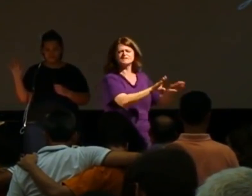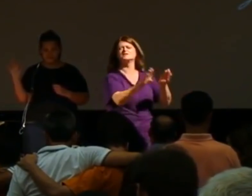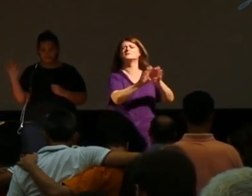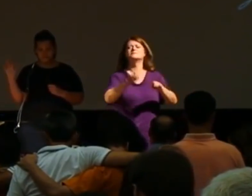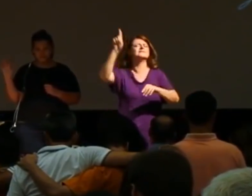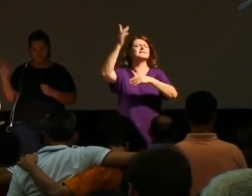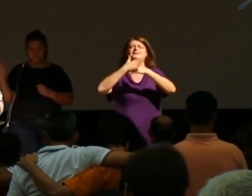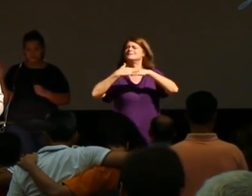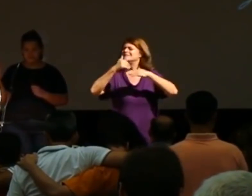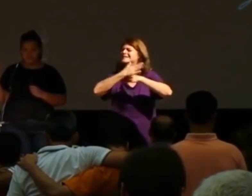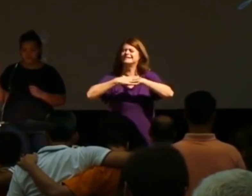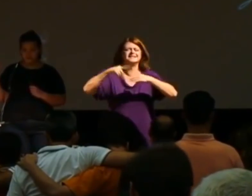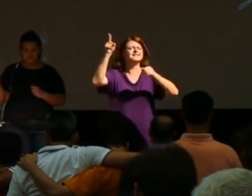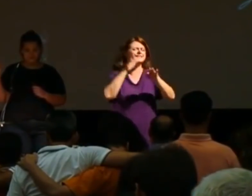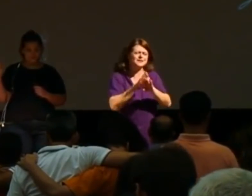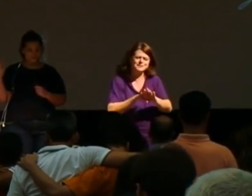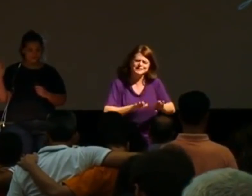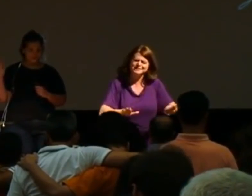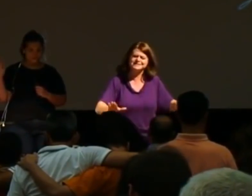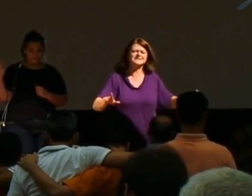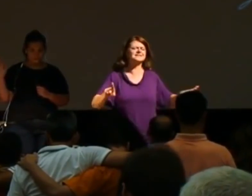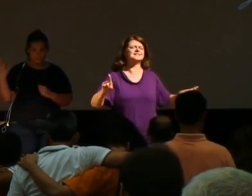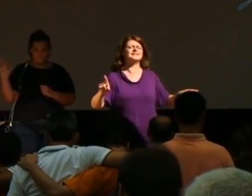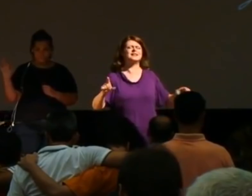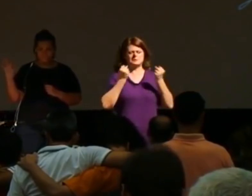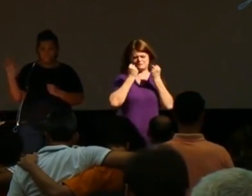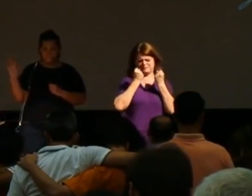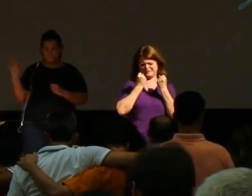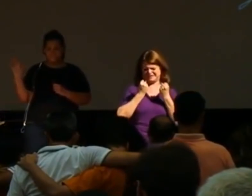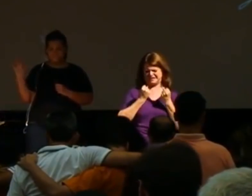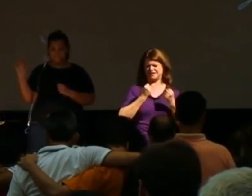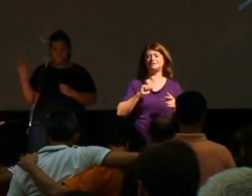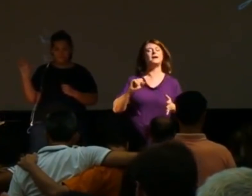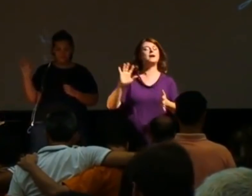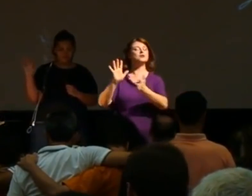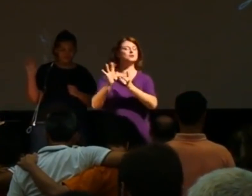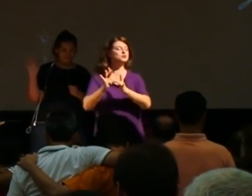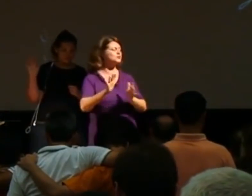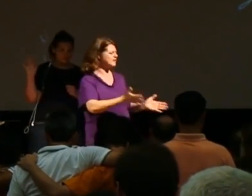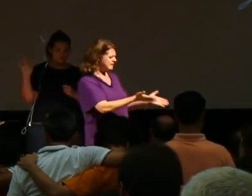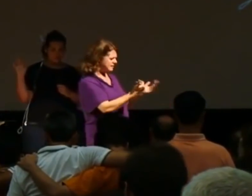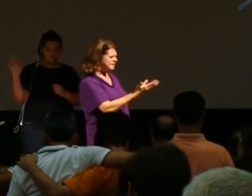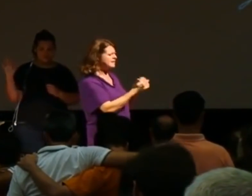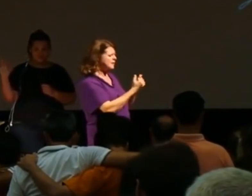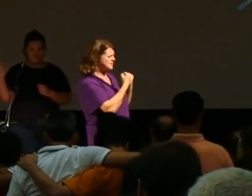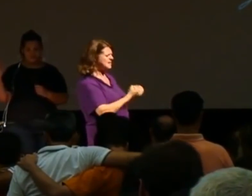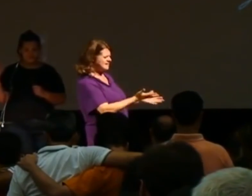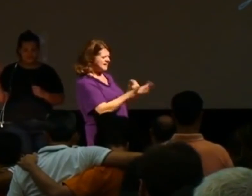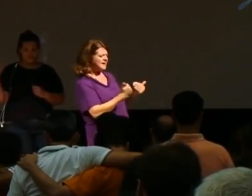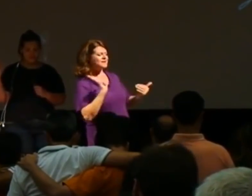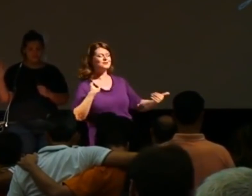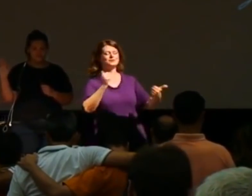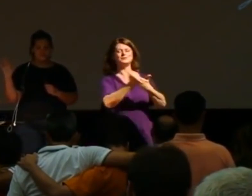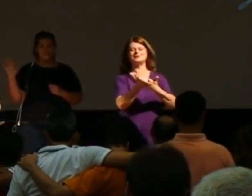Senhor é Deus que tira toda a sobrecarga, todo fardo pesado. Eu quero abençoar o teu povo aqui, aqueles que